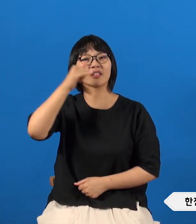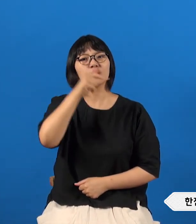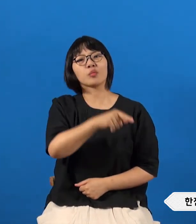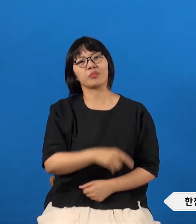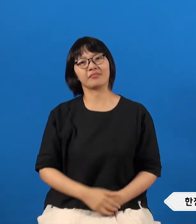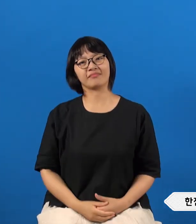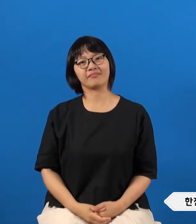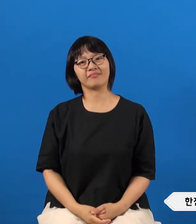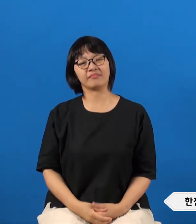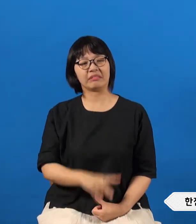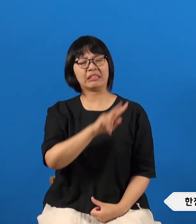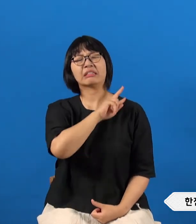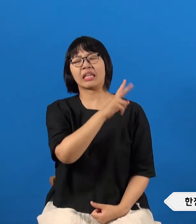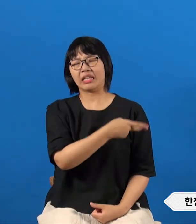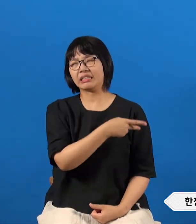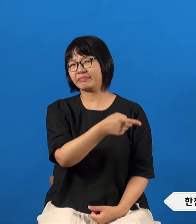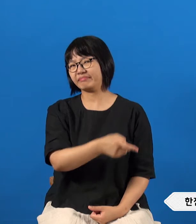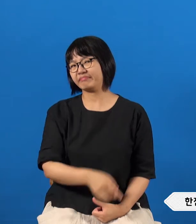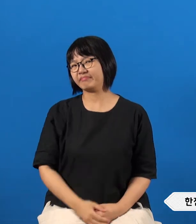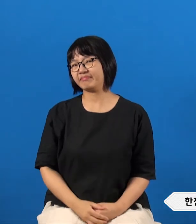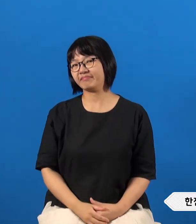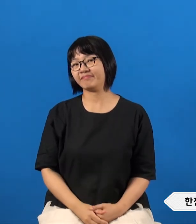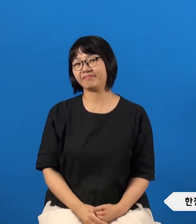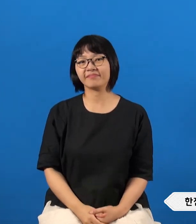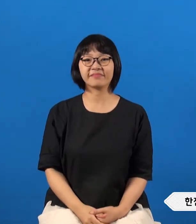하는 것입니다. 이단이지요.